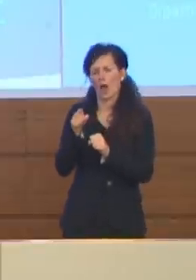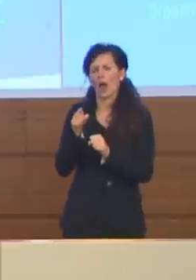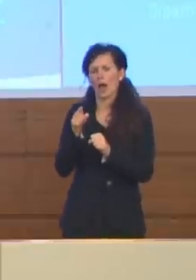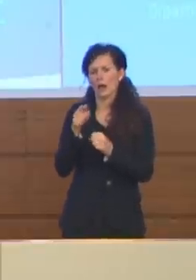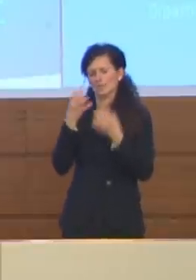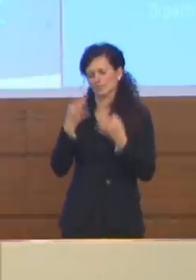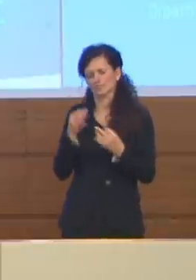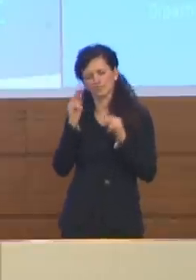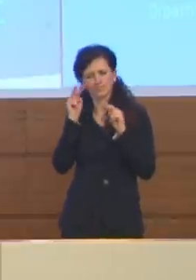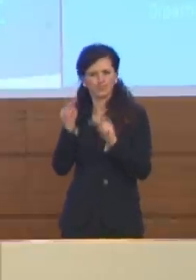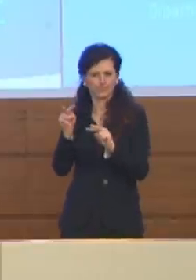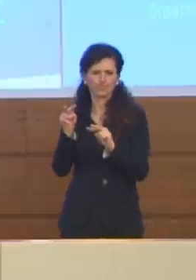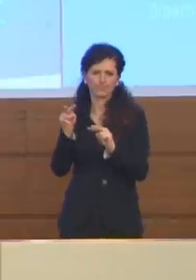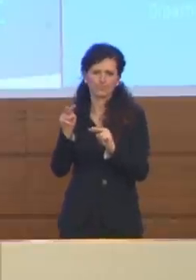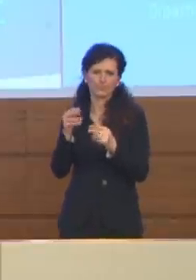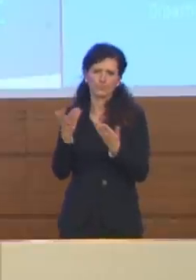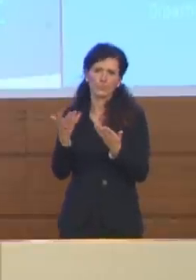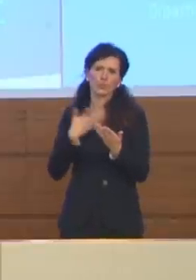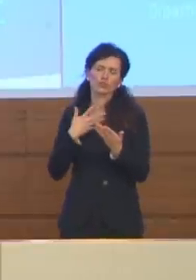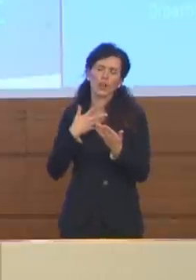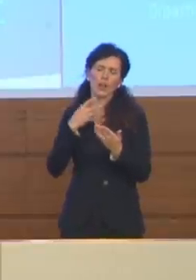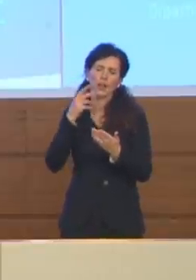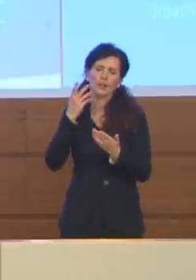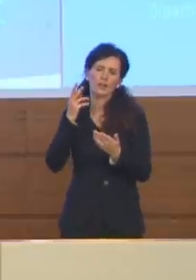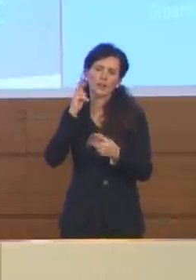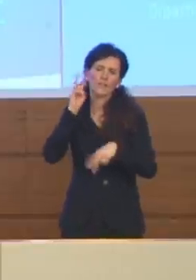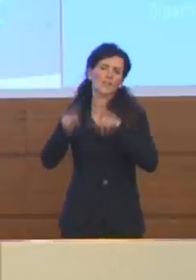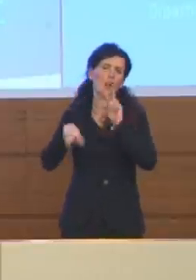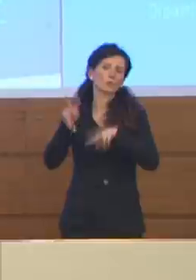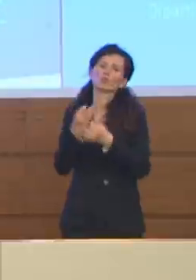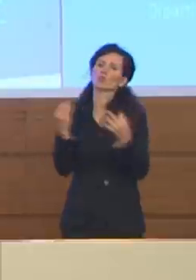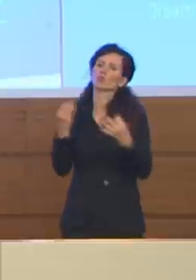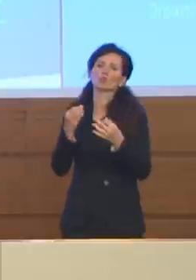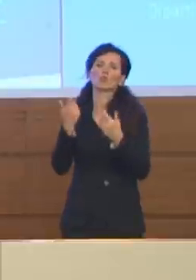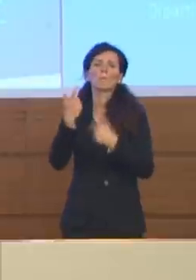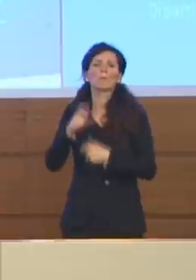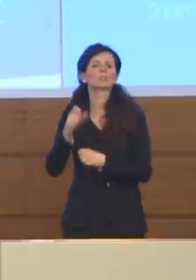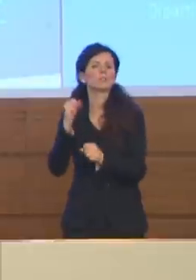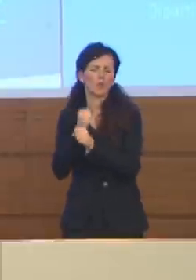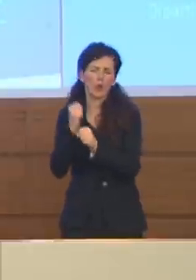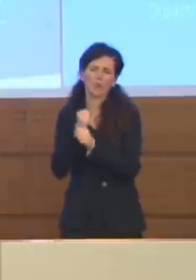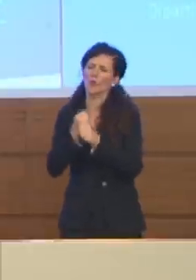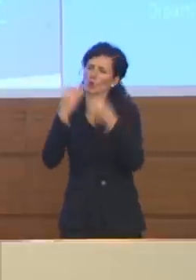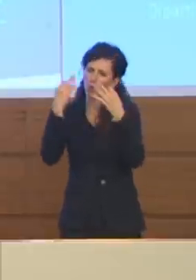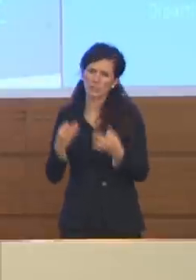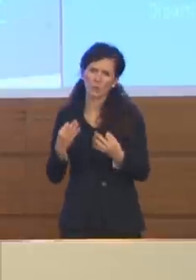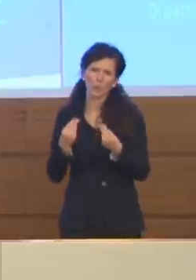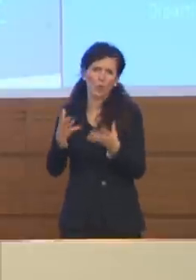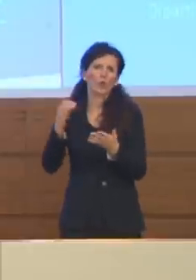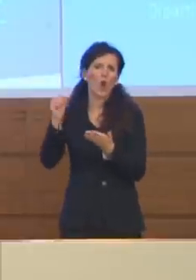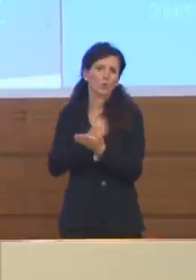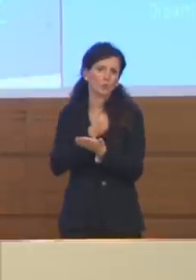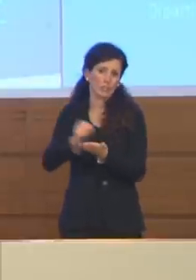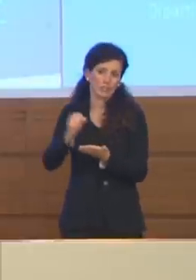ha preventivamente messe in conto se non addirittura autorizzata